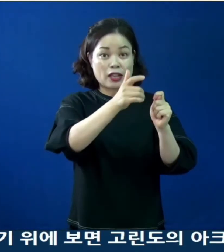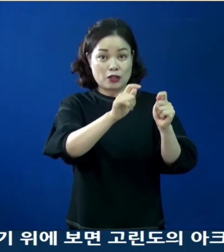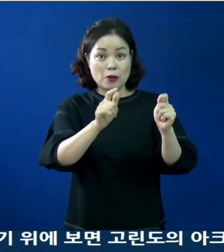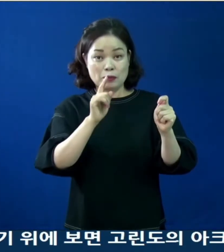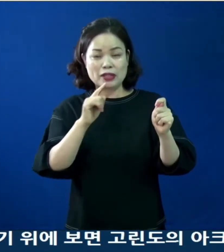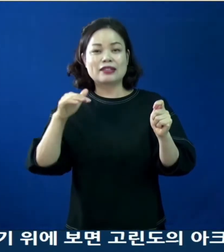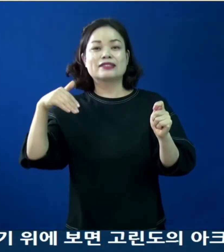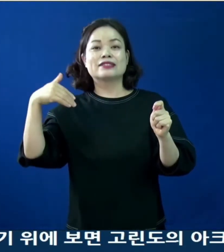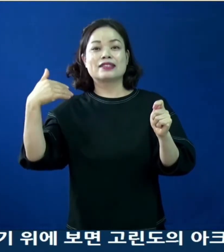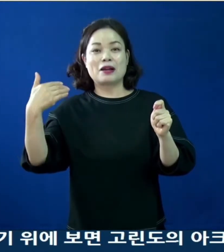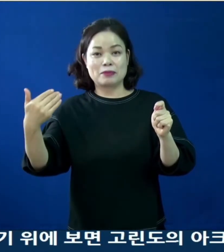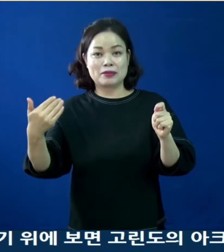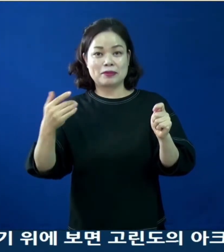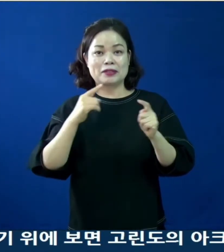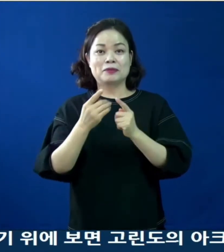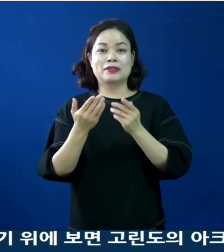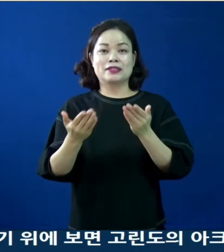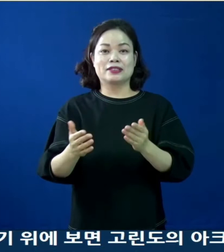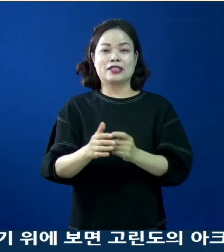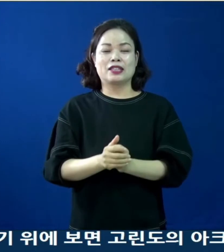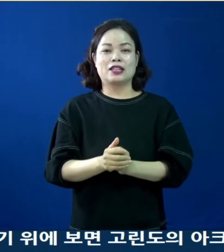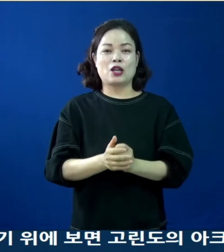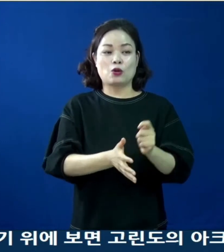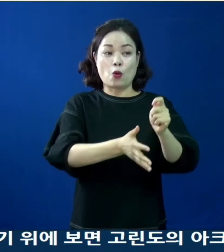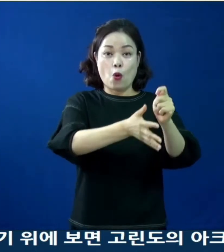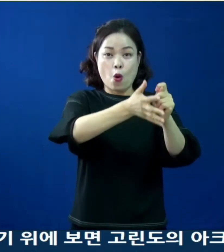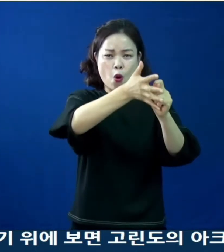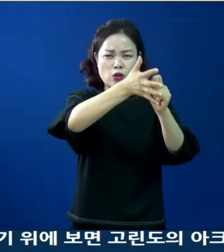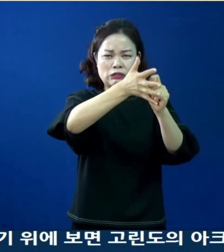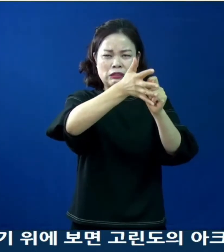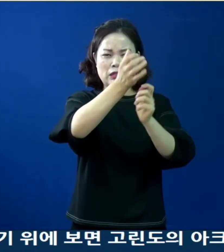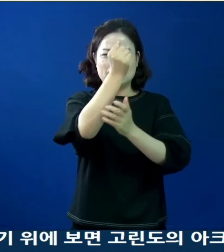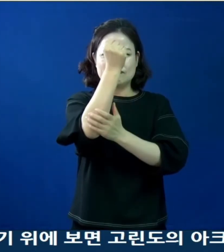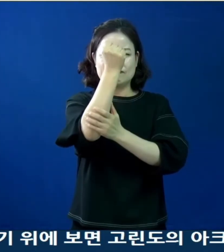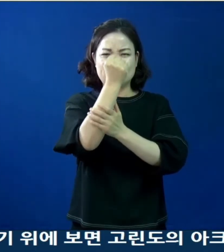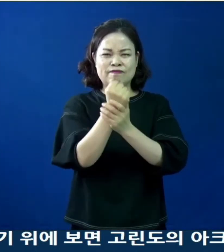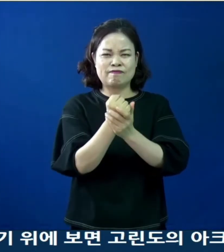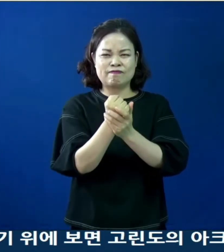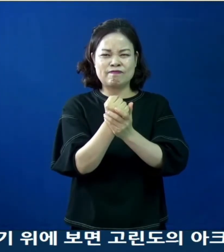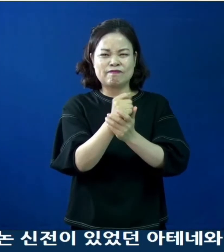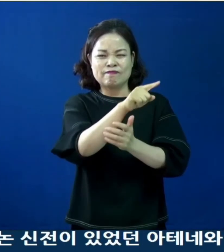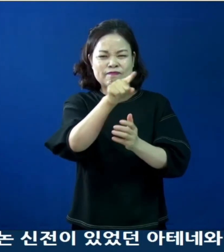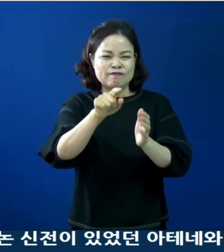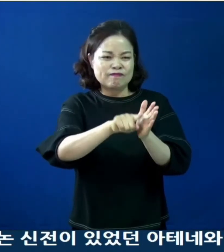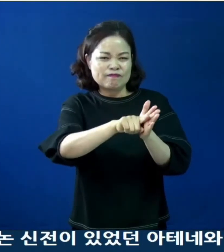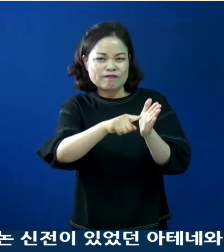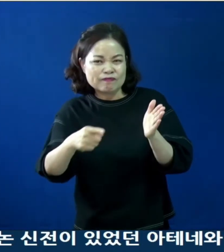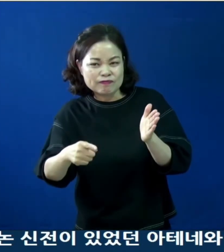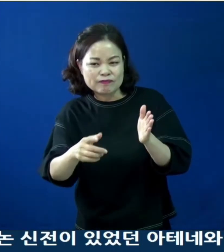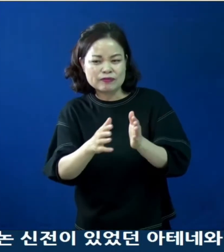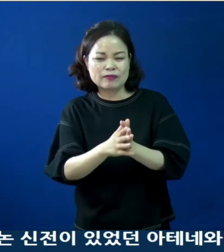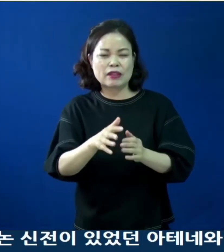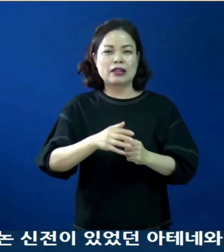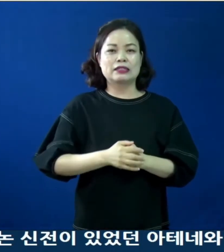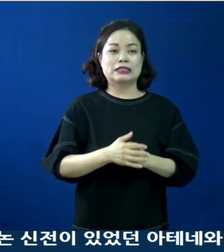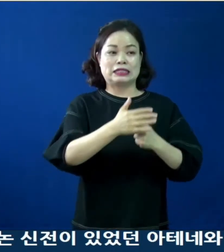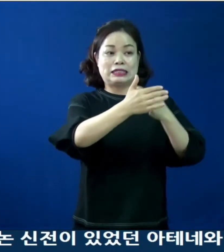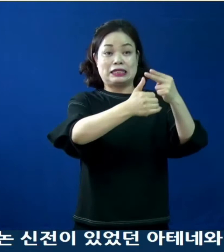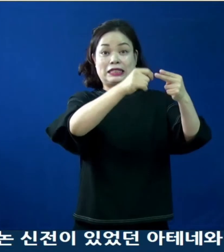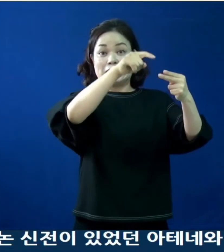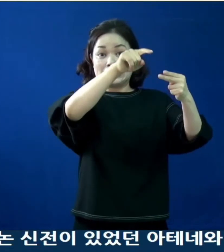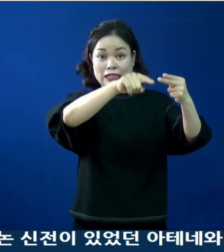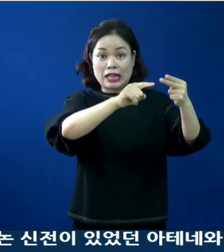때문에 다음번에 다루기로 합니다. 고린도 도시의 타락상 굉장히 높죠. 저게 시치푸스 신화라는